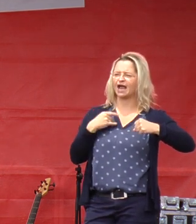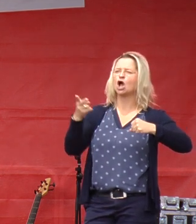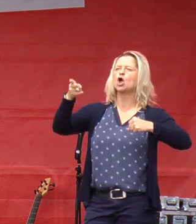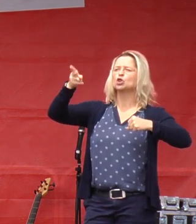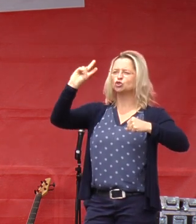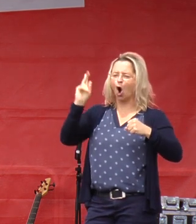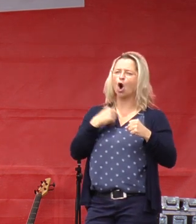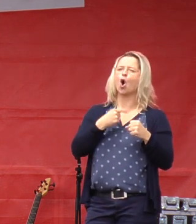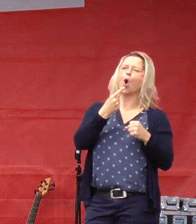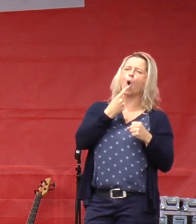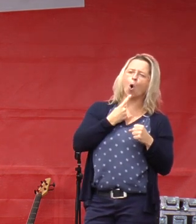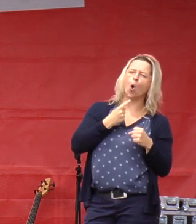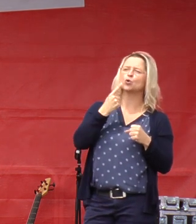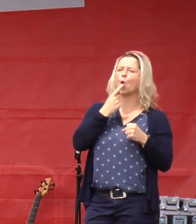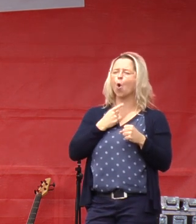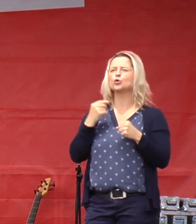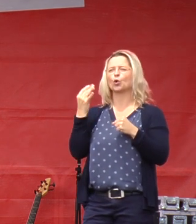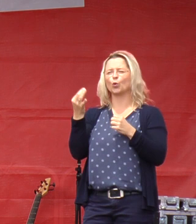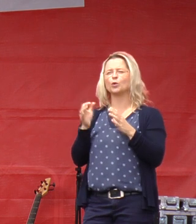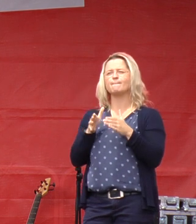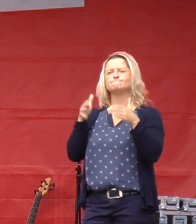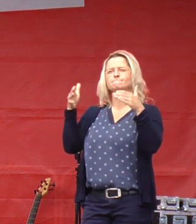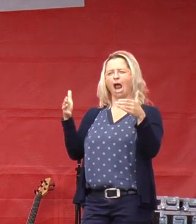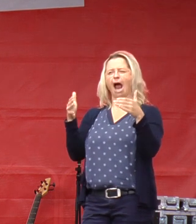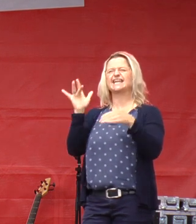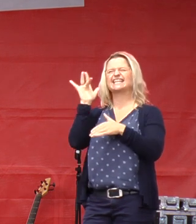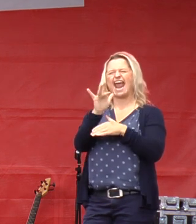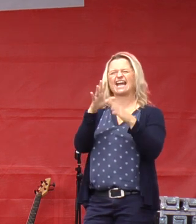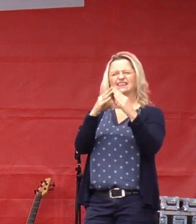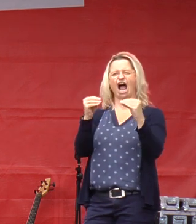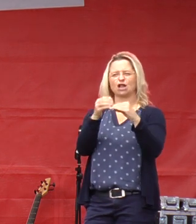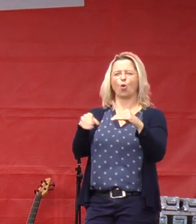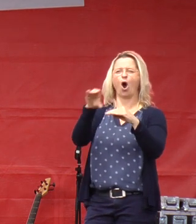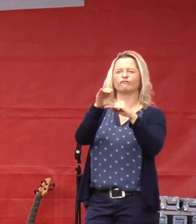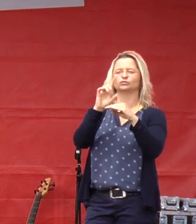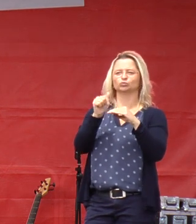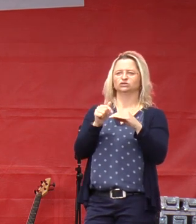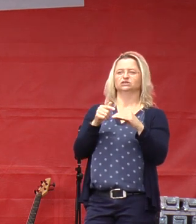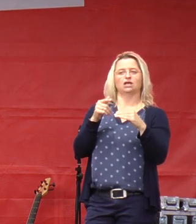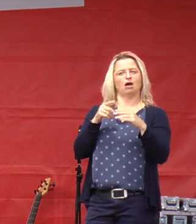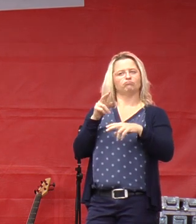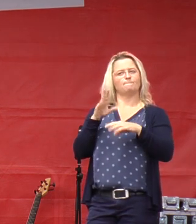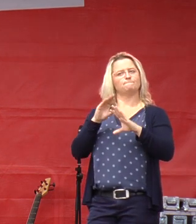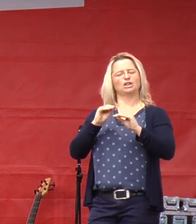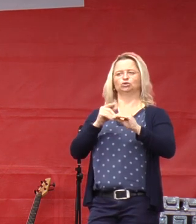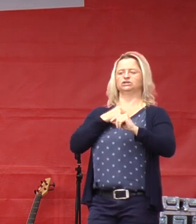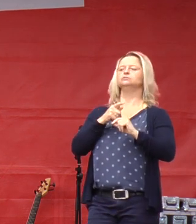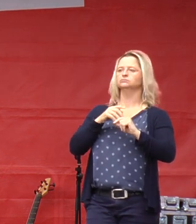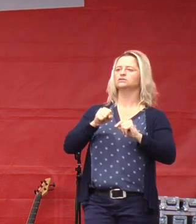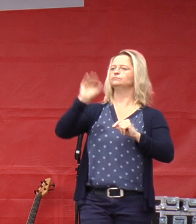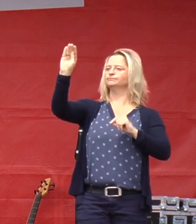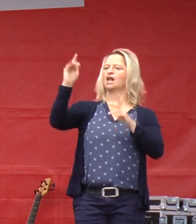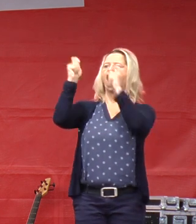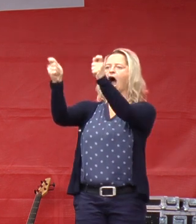rot-rot-grüne Mehrheit gegen das NATO-Aufrüstungsdiktat. Die sollten wir nutzen und wir haben einen Antrag gestellt, der zwei Dinge